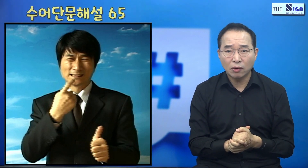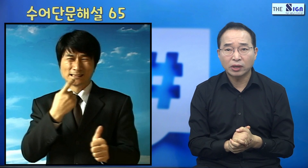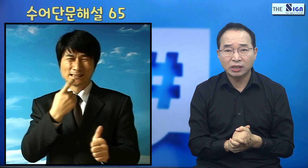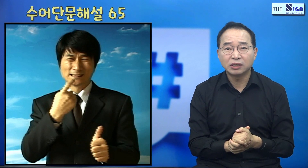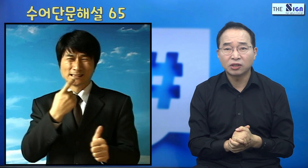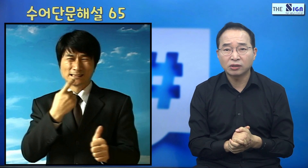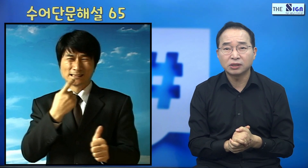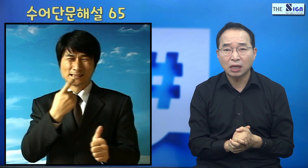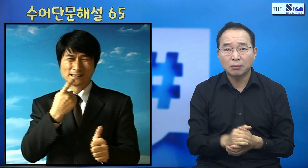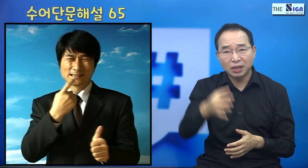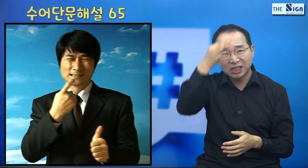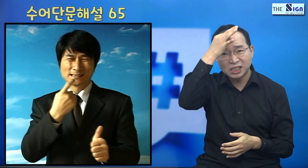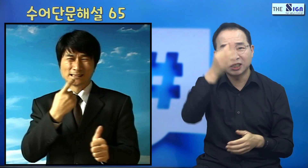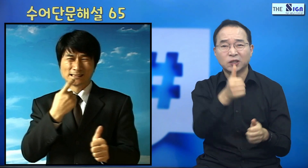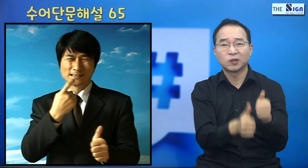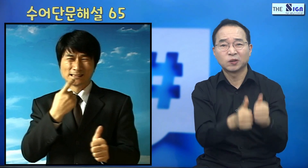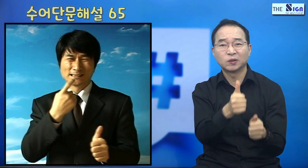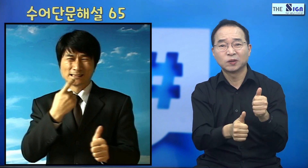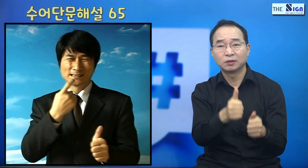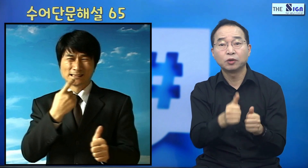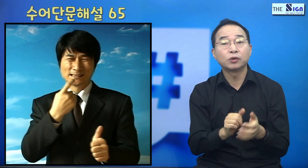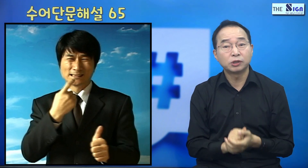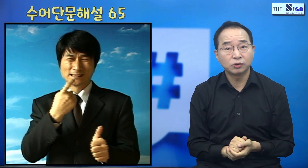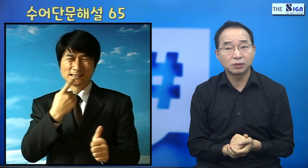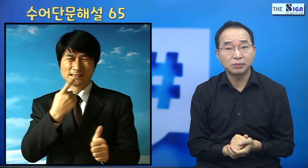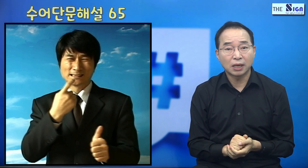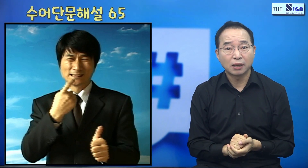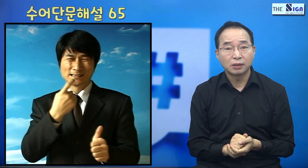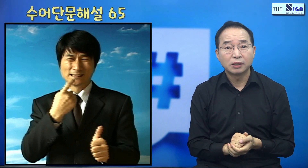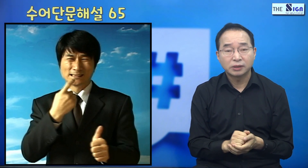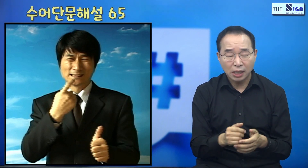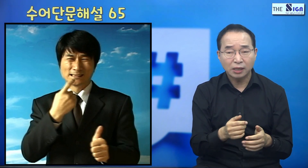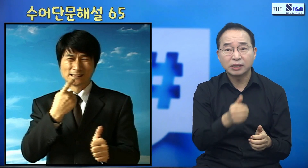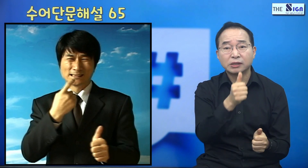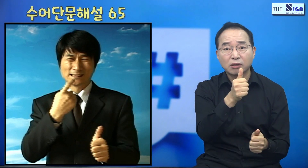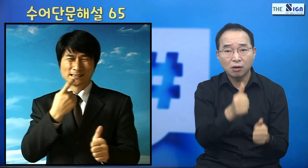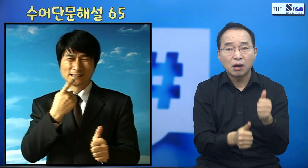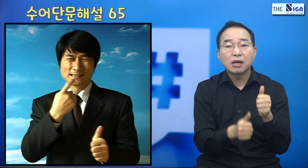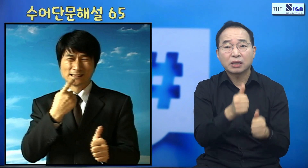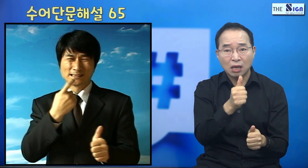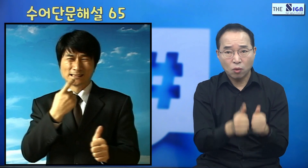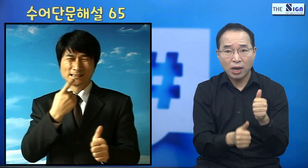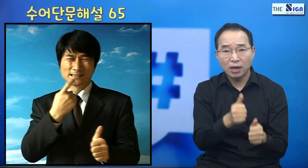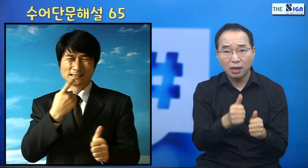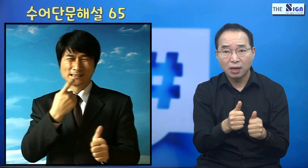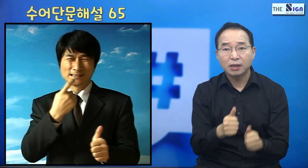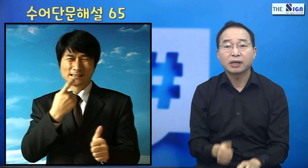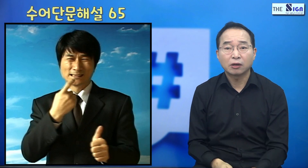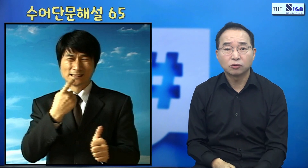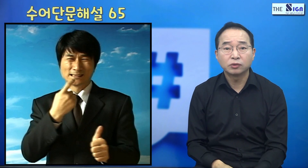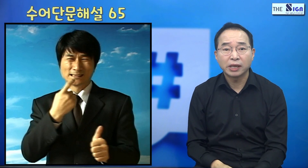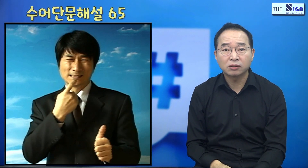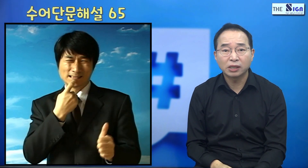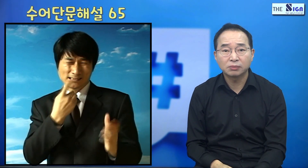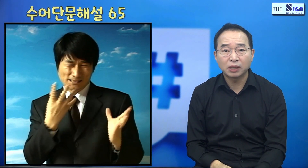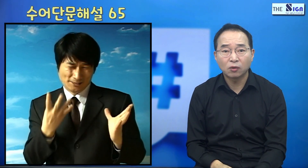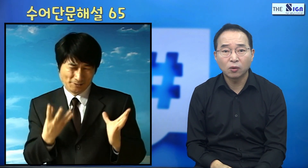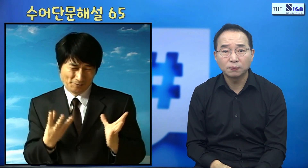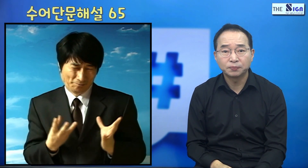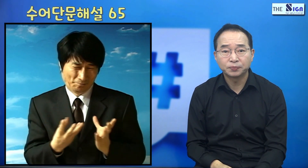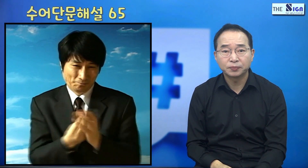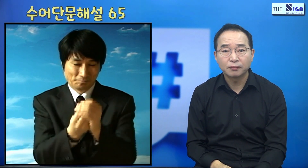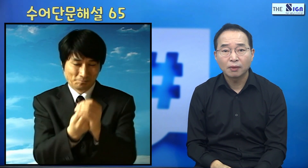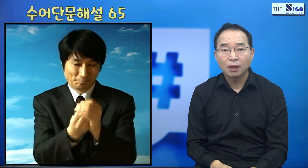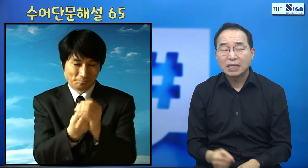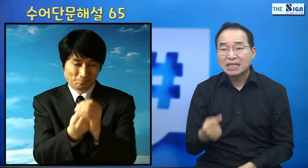기능 대회, 기능 경진 대회면 기능 이런 식으로 씁니다. 자, 그래서 대회라고 해석하시면